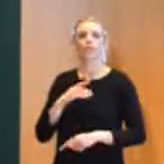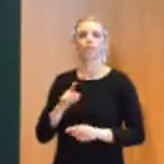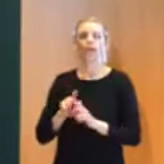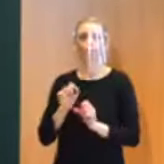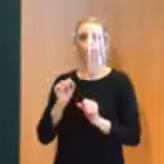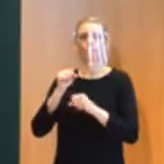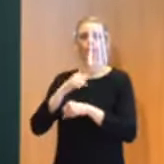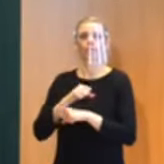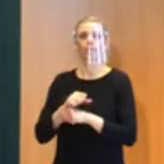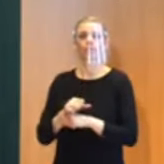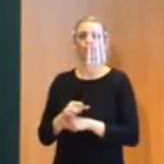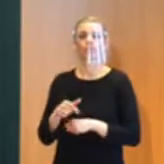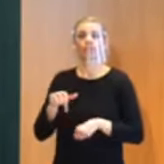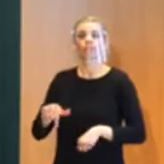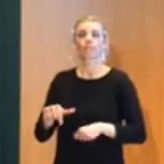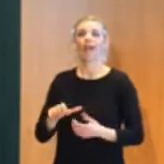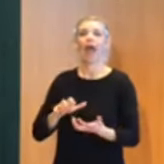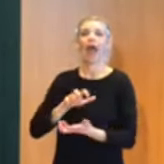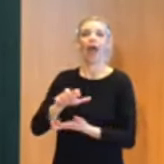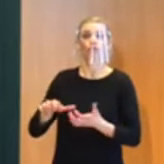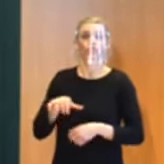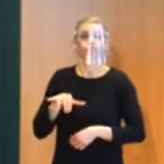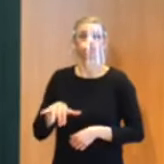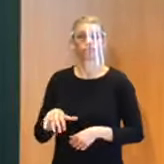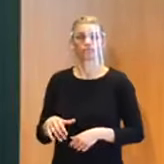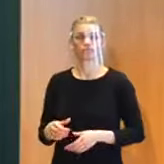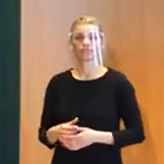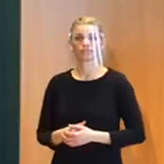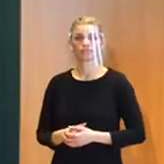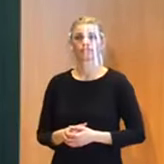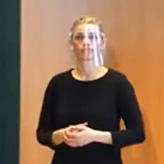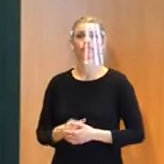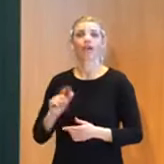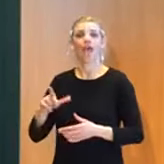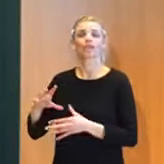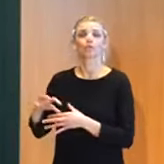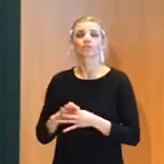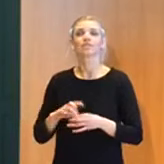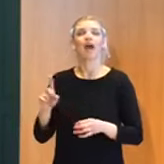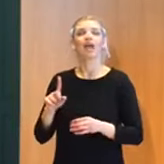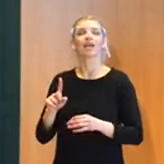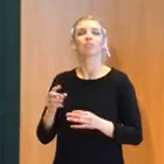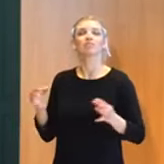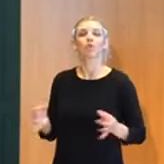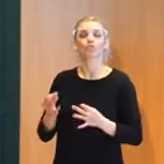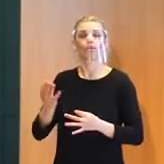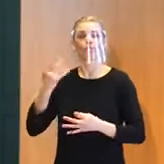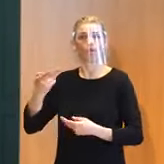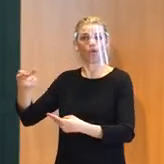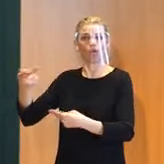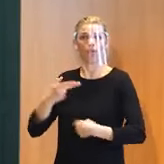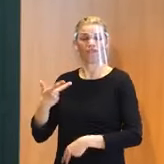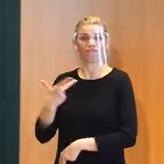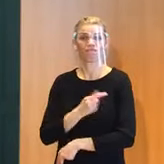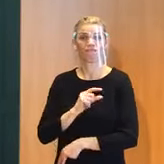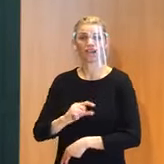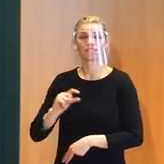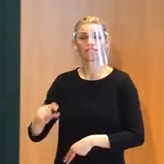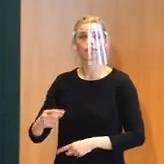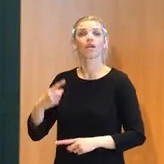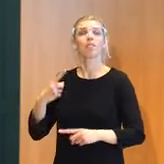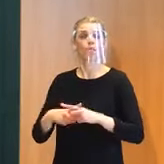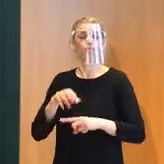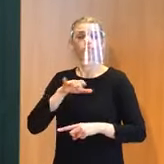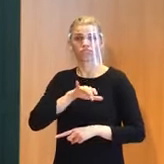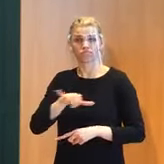tu bohužiaľ nastal chaos. Aj v tom, akým spôsobom tieto vakcíny boli dovážené, aj v tom, že mnohé vakcíny sa vyrábajú v